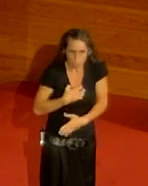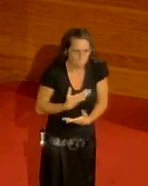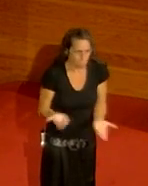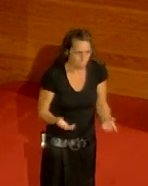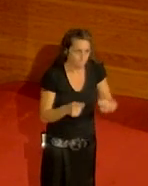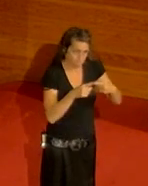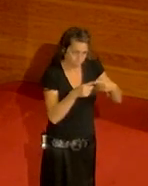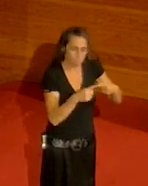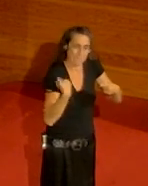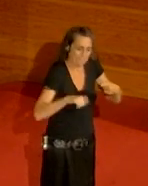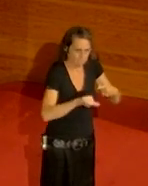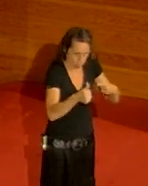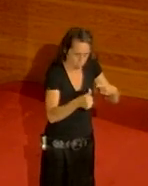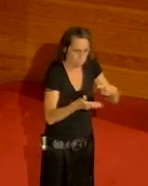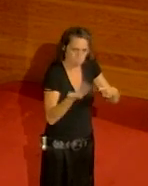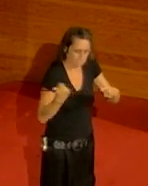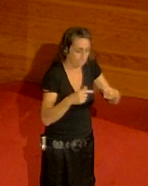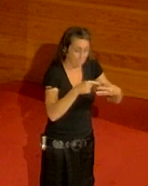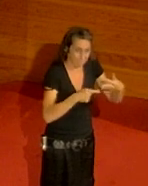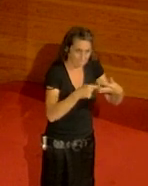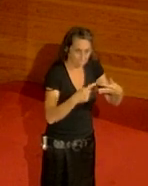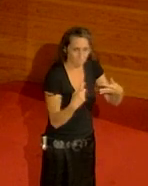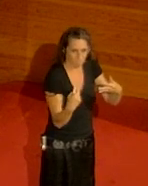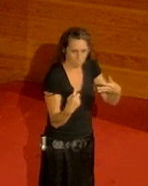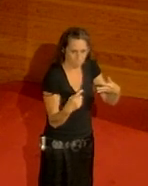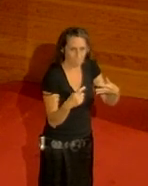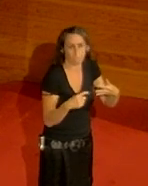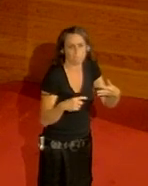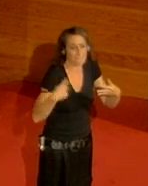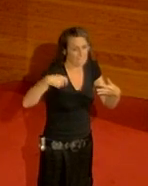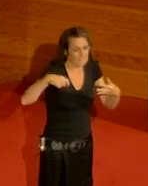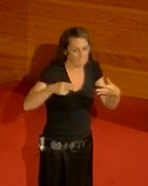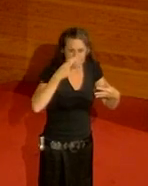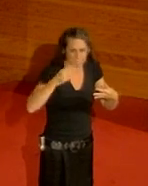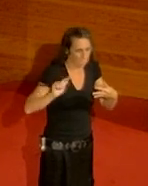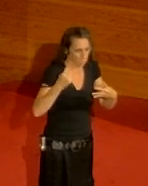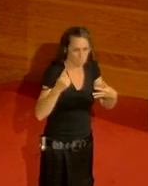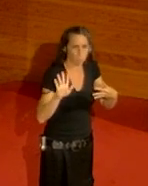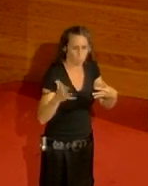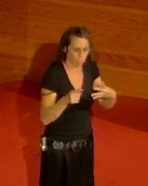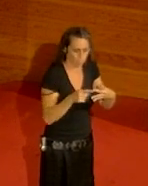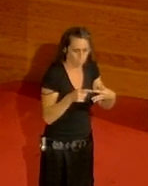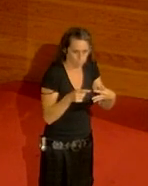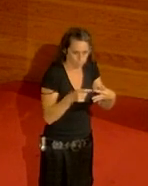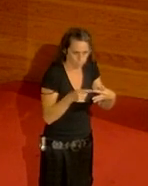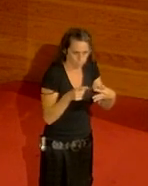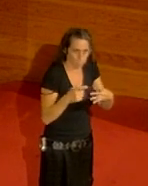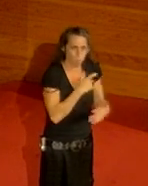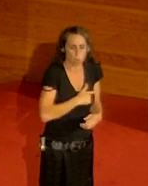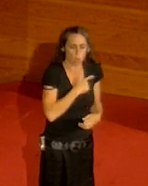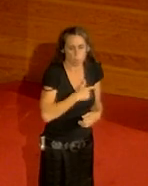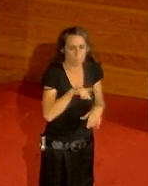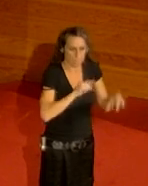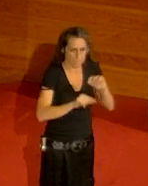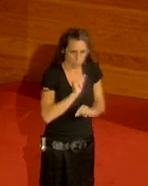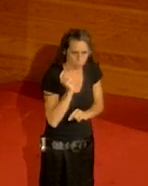pendientes la que más interesante tanyahu es esta segunda el comité de selección de jueces quieren modificar